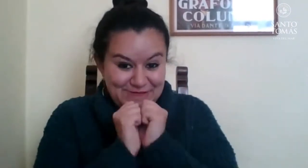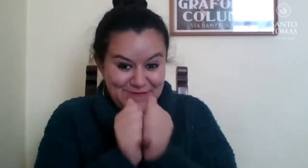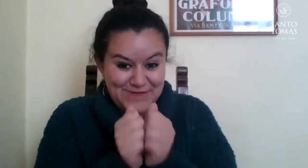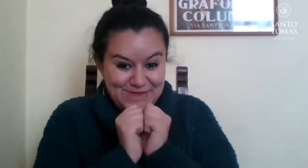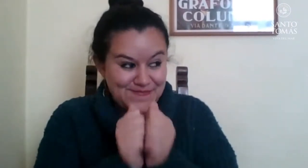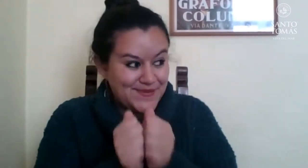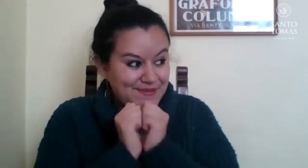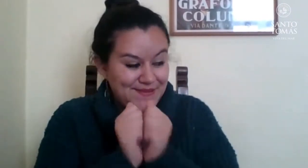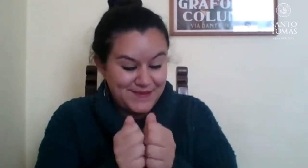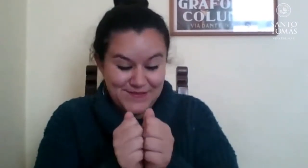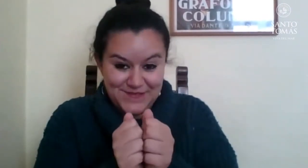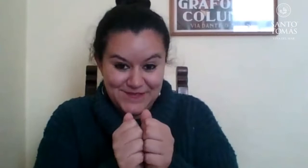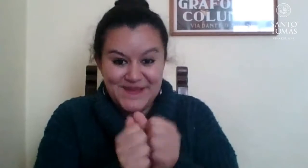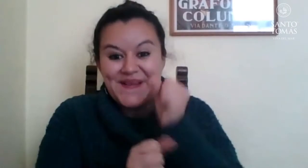compañeros,